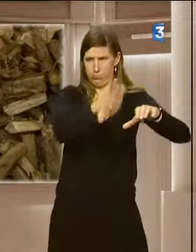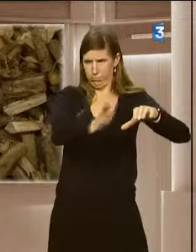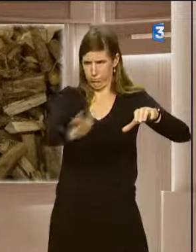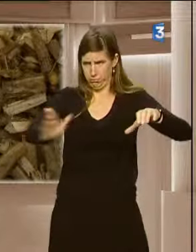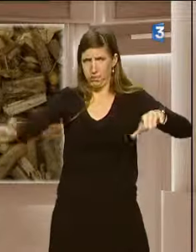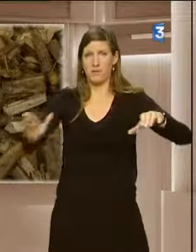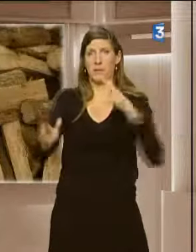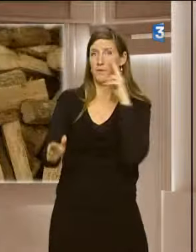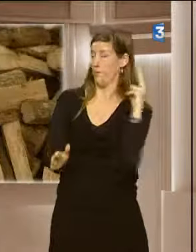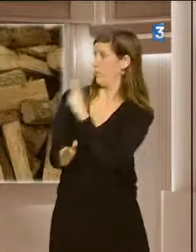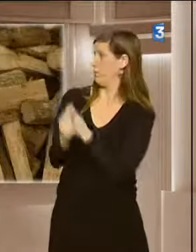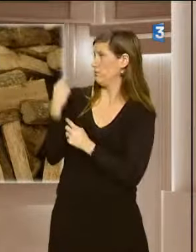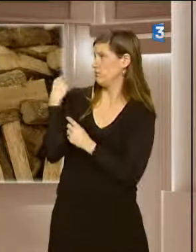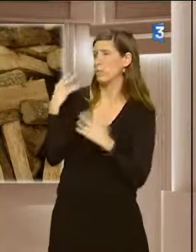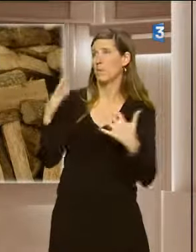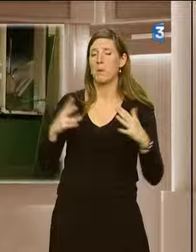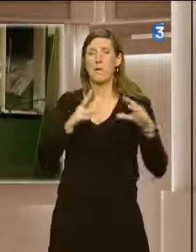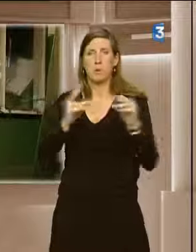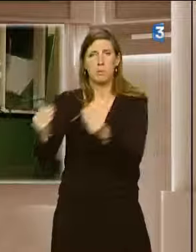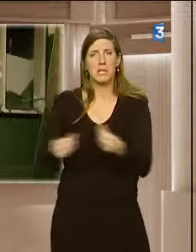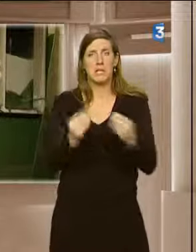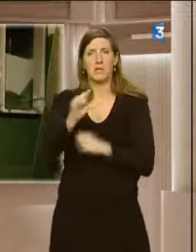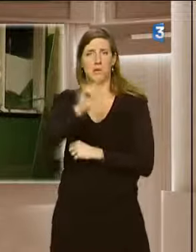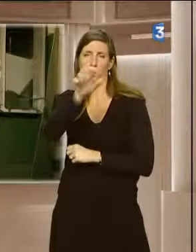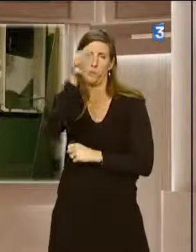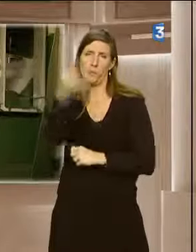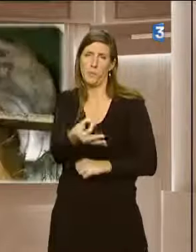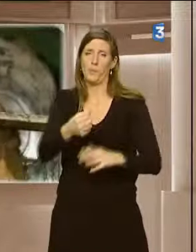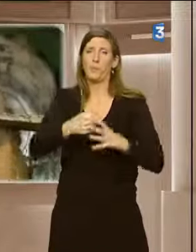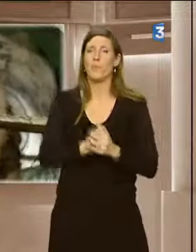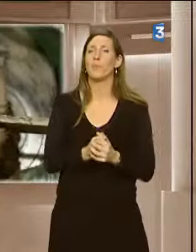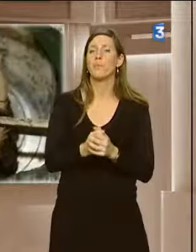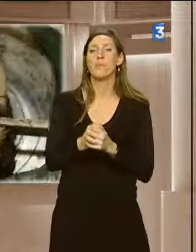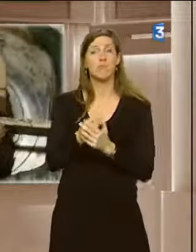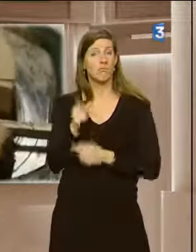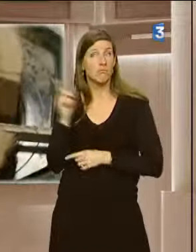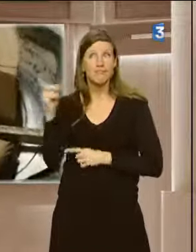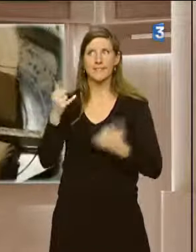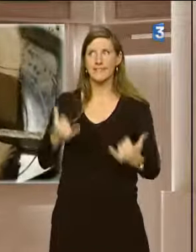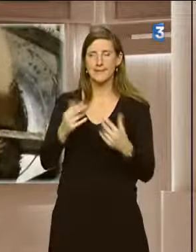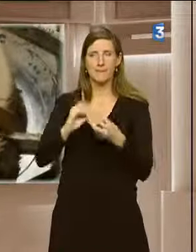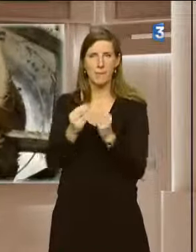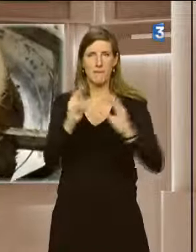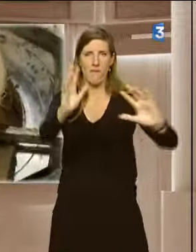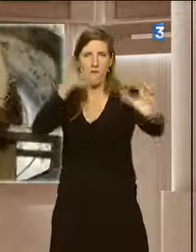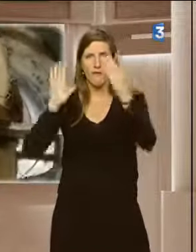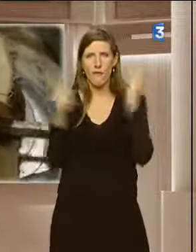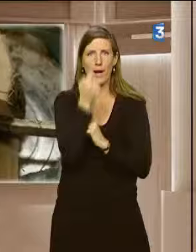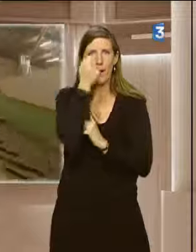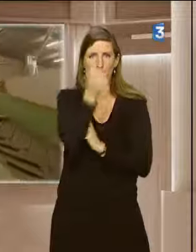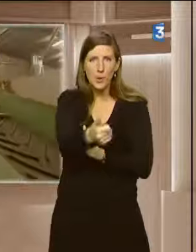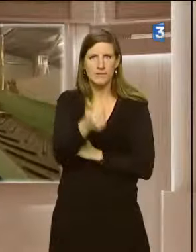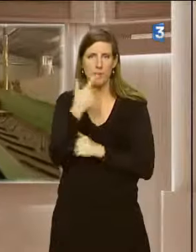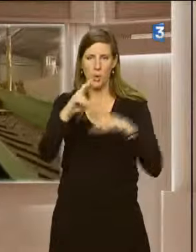taux d'humidité à peu près de 22%. Ici, il y a peu de forêt, alors les tarifs sont un peu